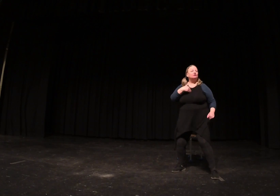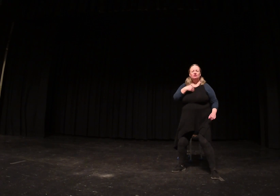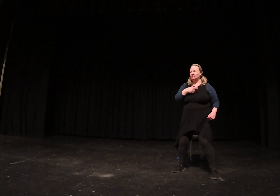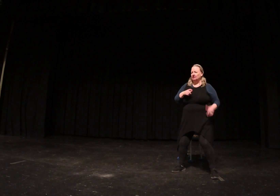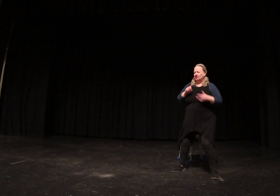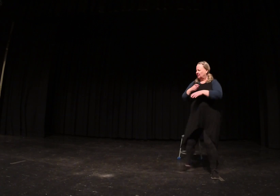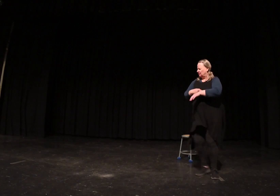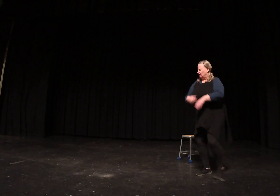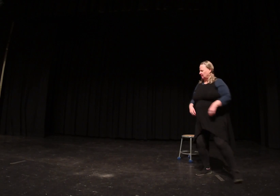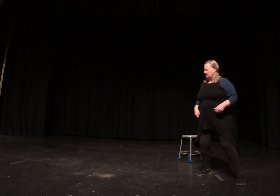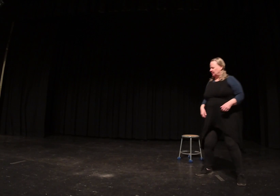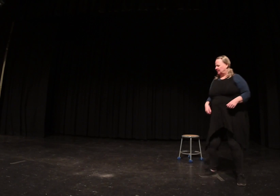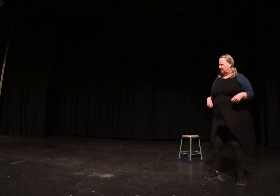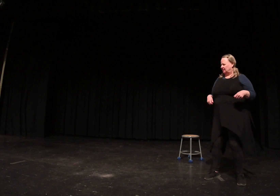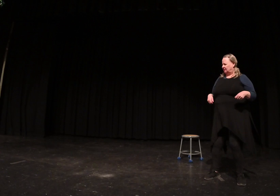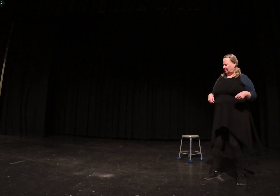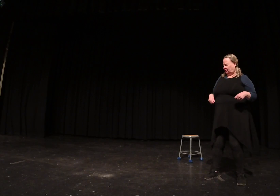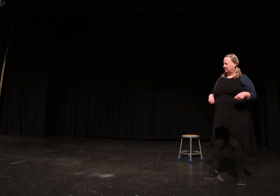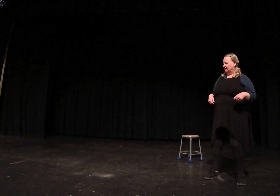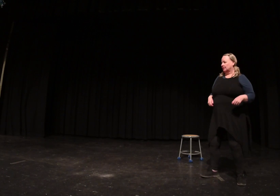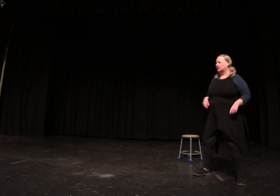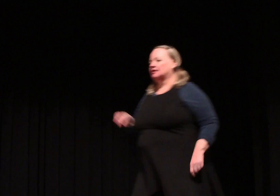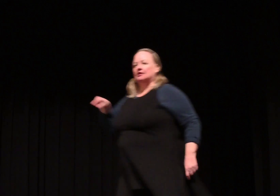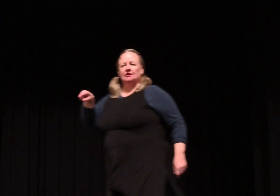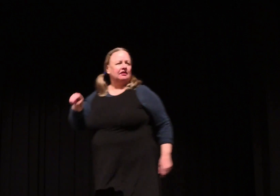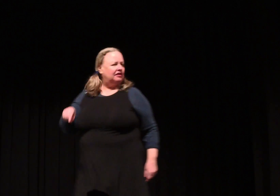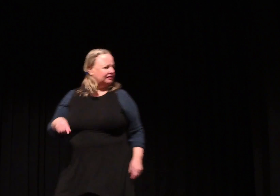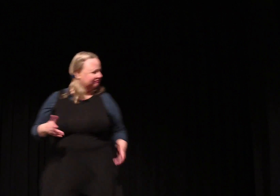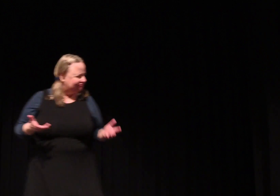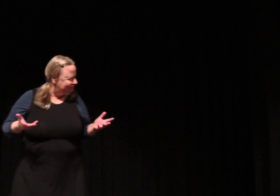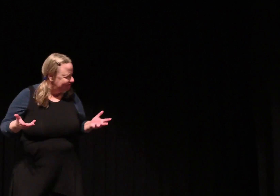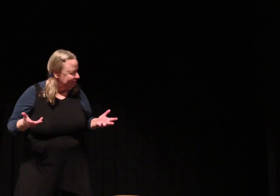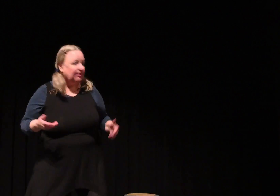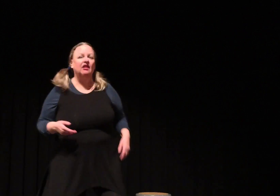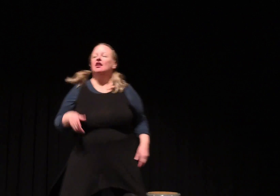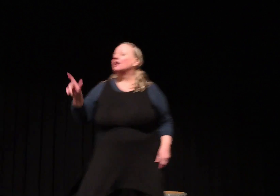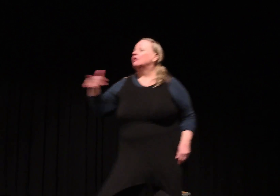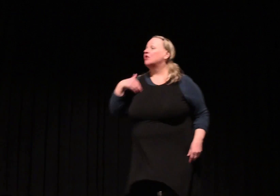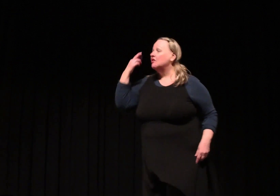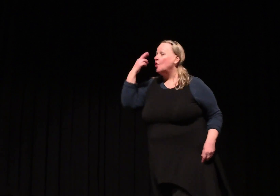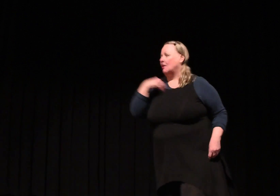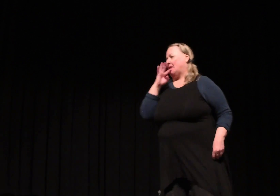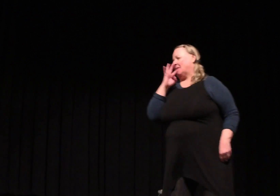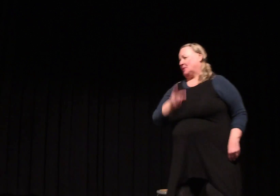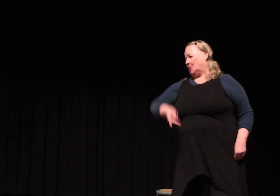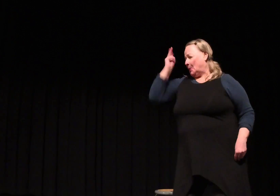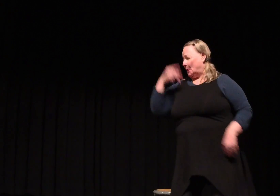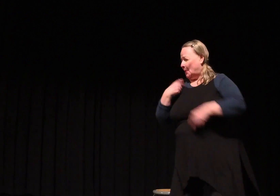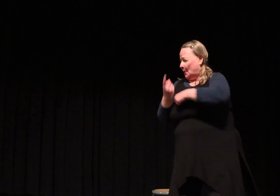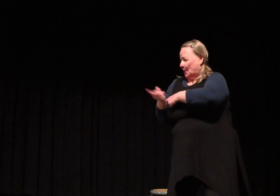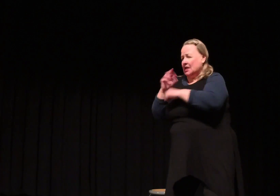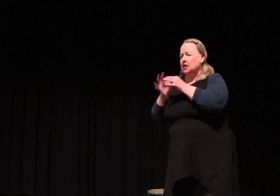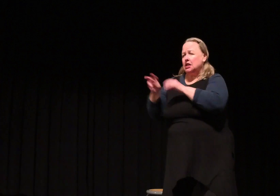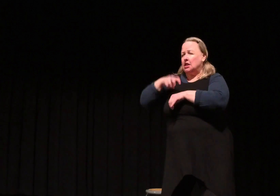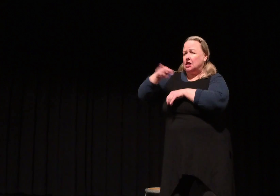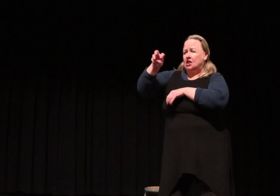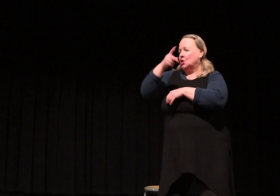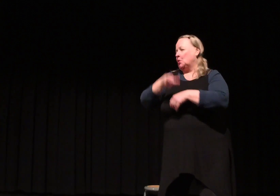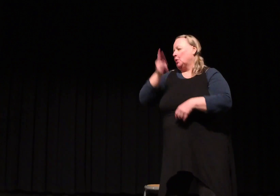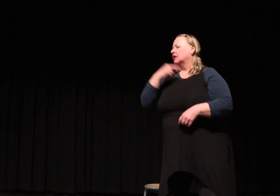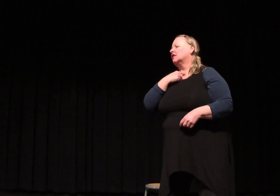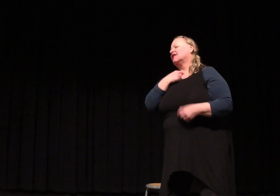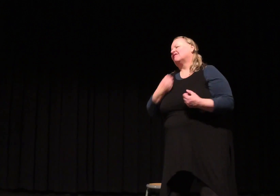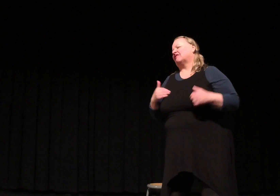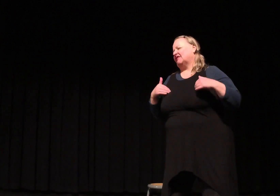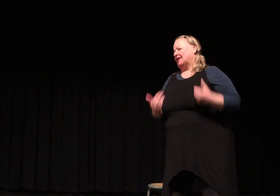OK. Bon, ben, c'est la première fois que je fais un interprète avec une personne sourde. Mais c'est parce que